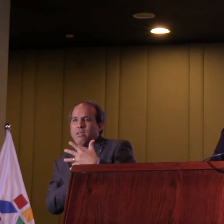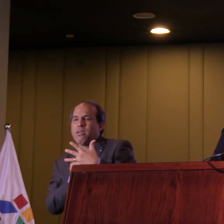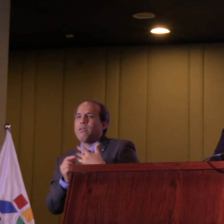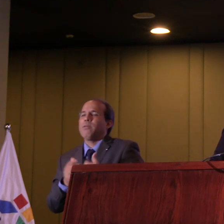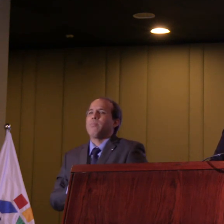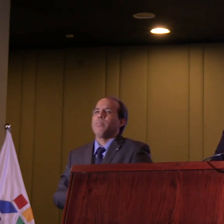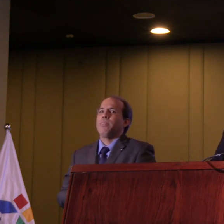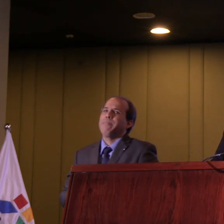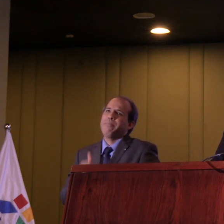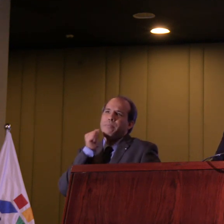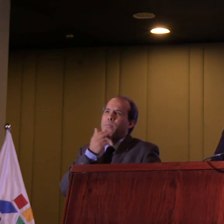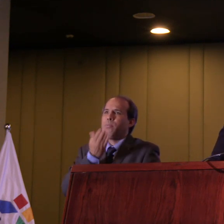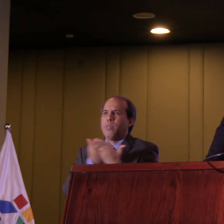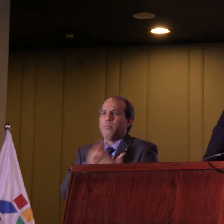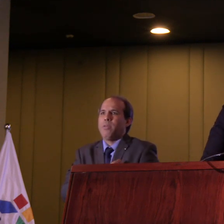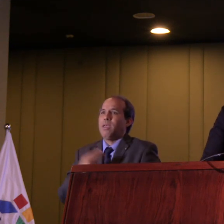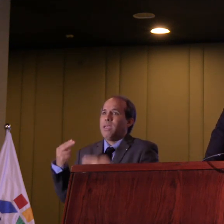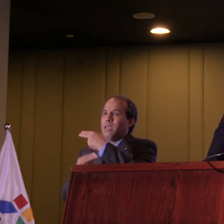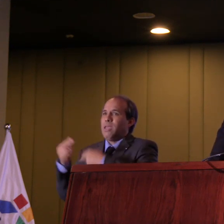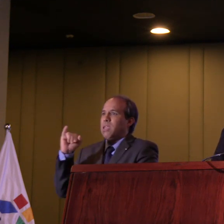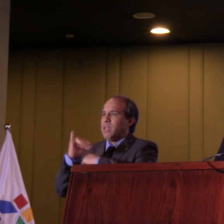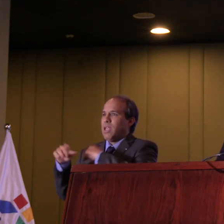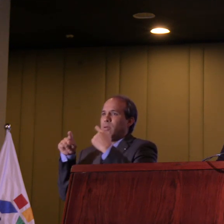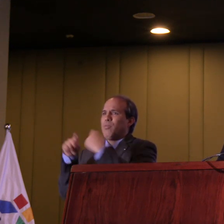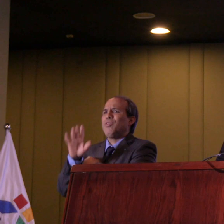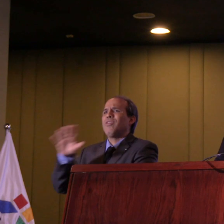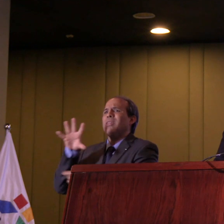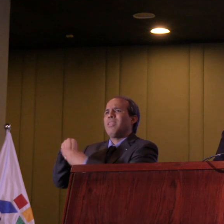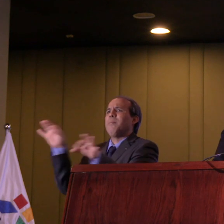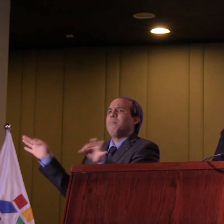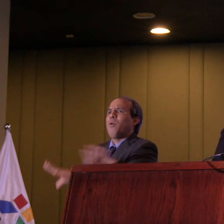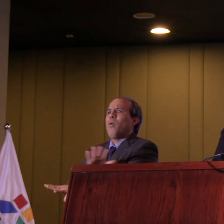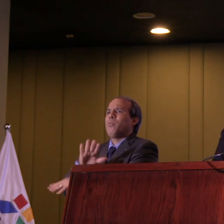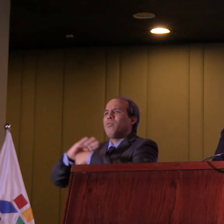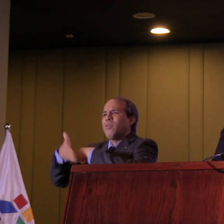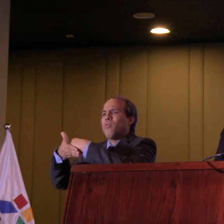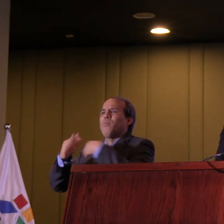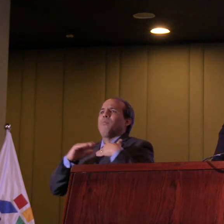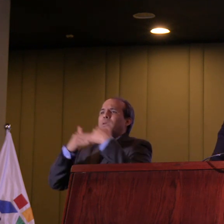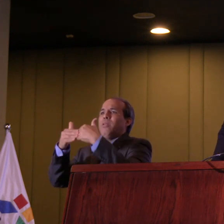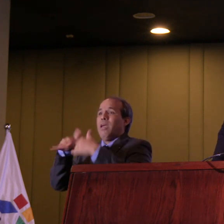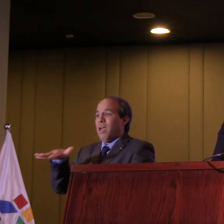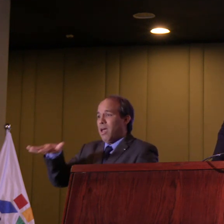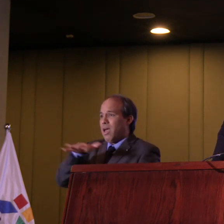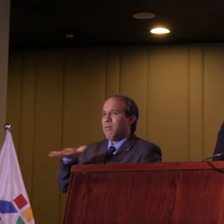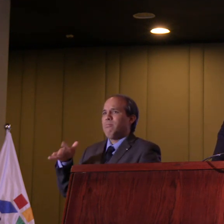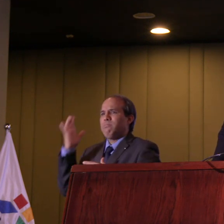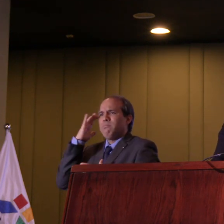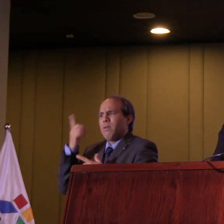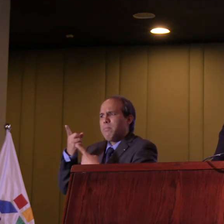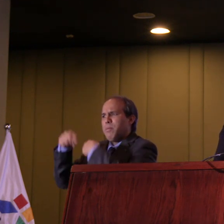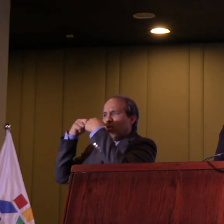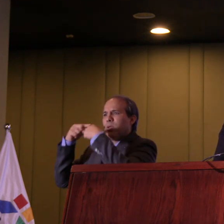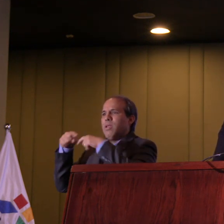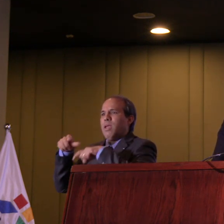Senhoras e senhores, Itaipu já nasceu com o DNA do desenvolvimento sustentável. Em área de intensa modernização agrícola, o